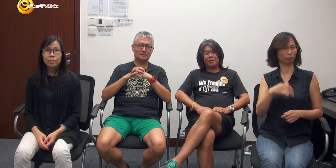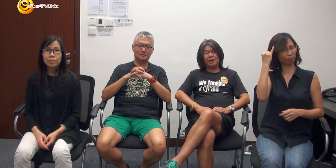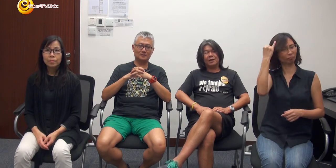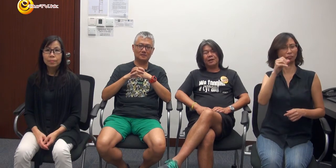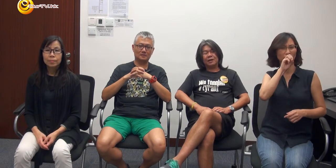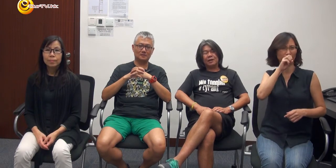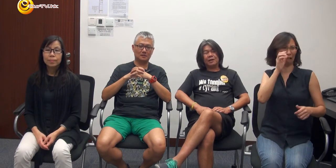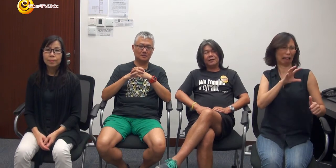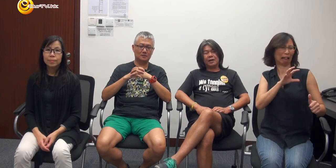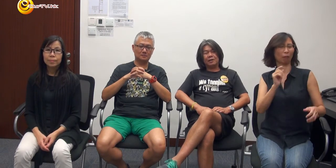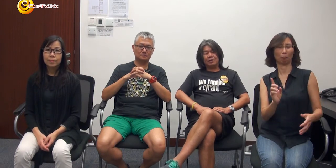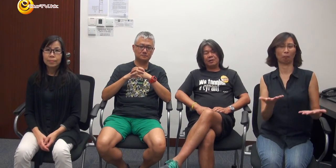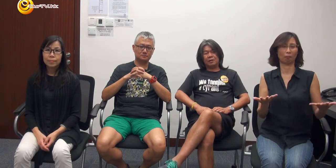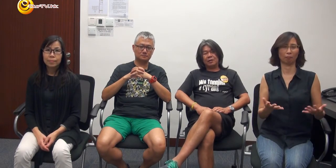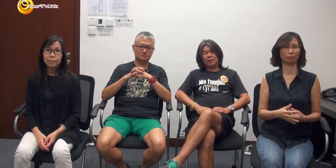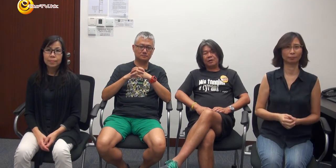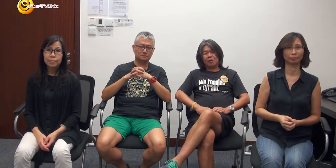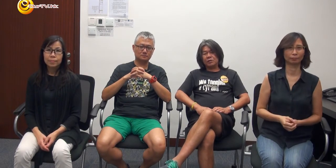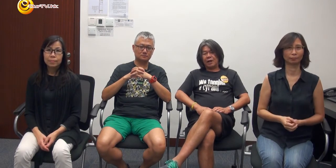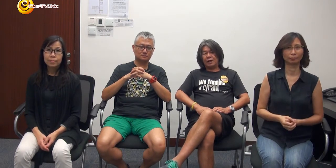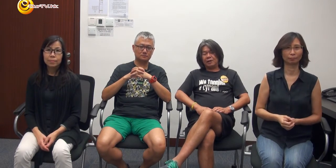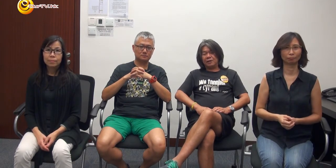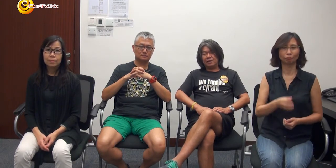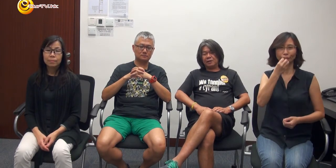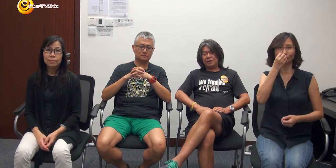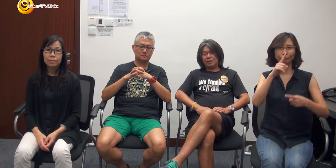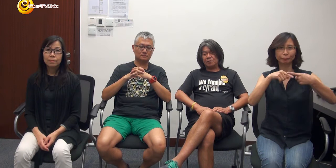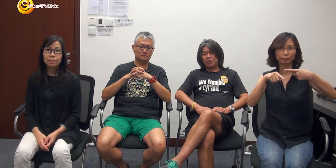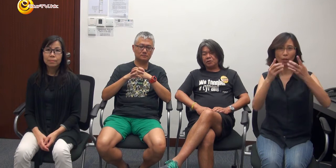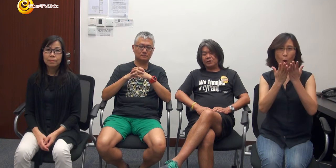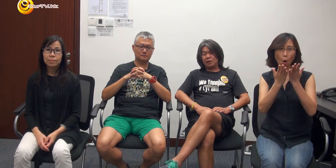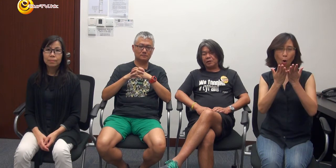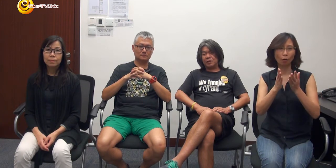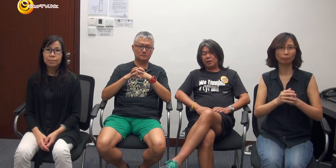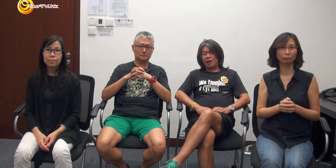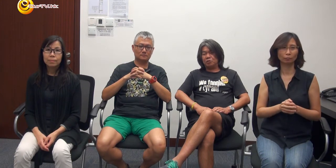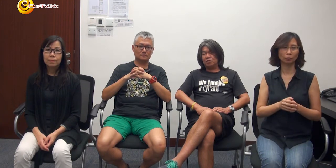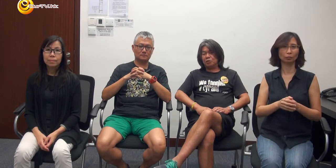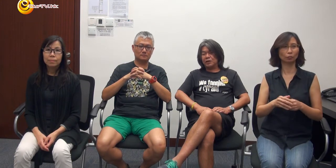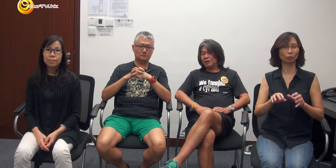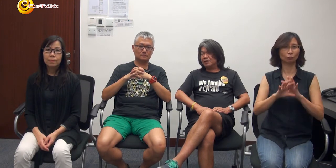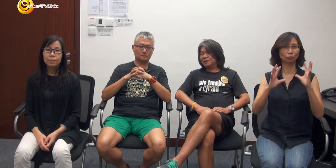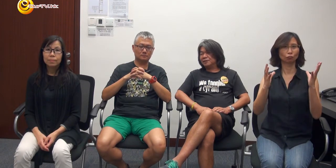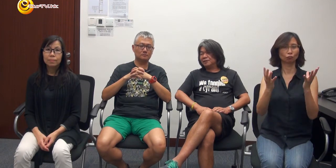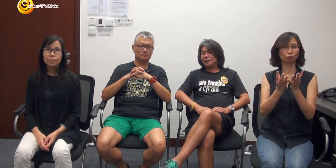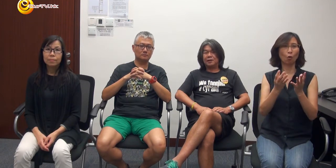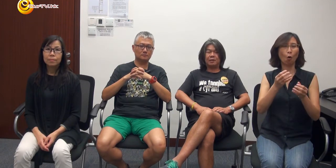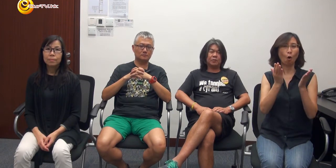嗱，即係。港大咁樣去處理成個問題，成個校譽都冇曬啦。即係根本